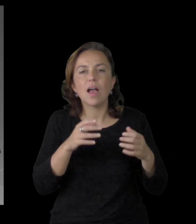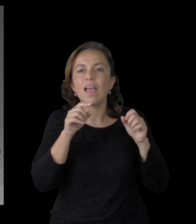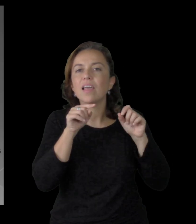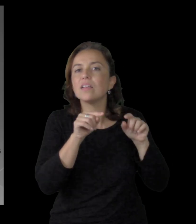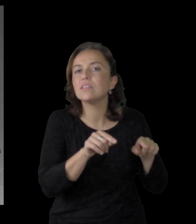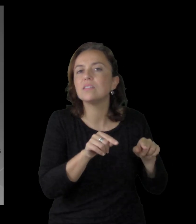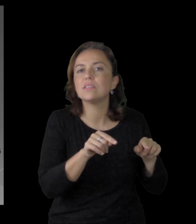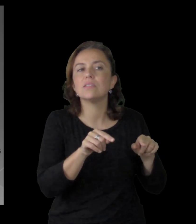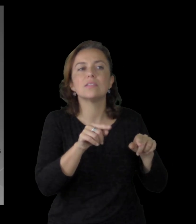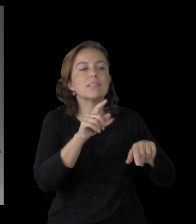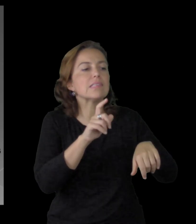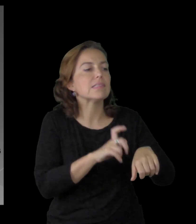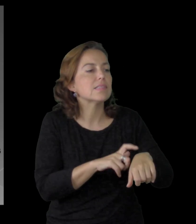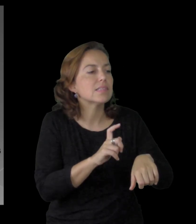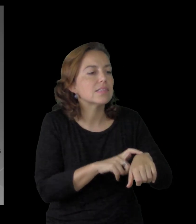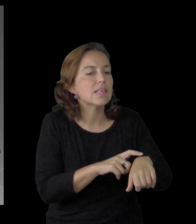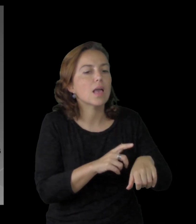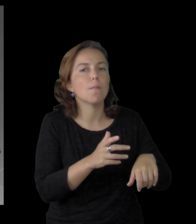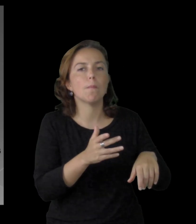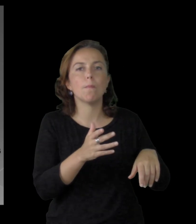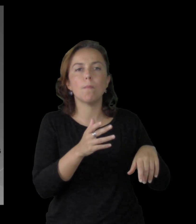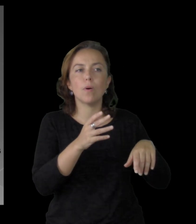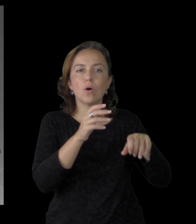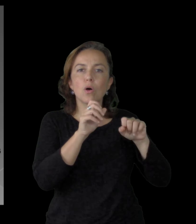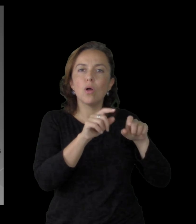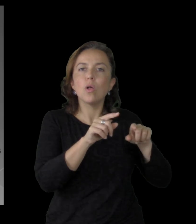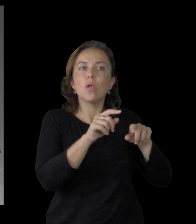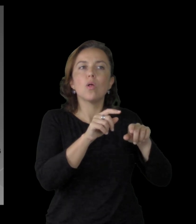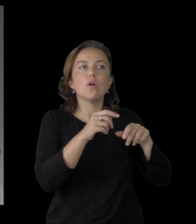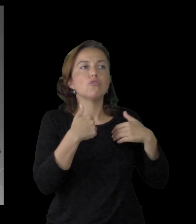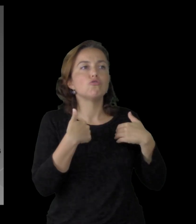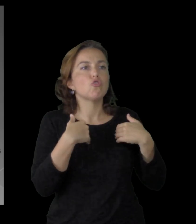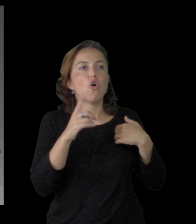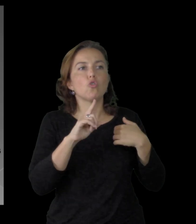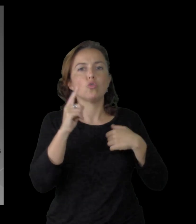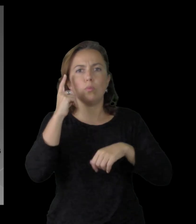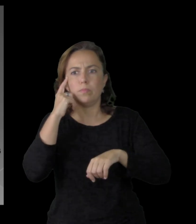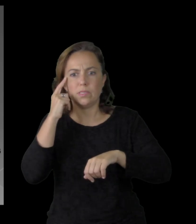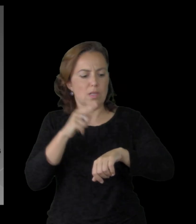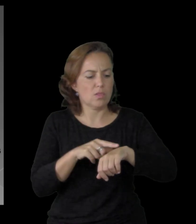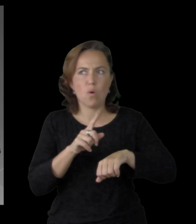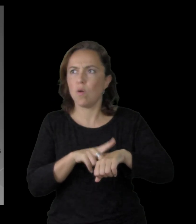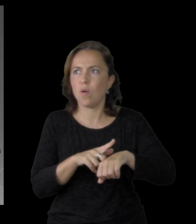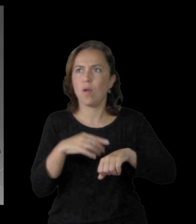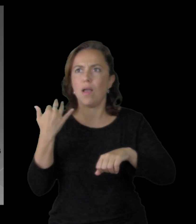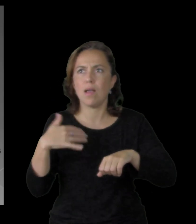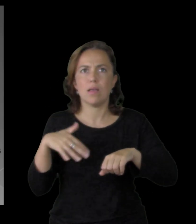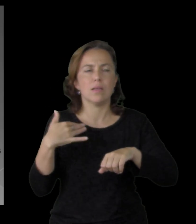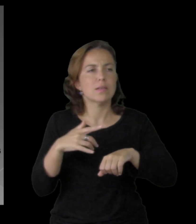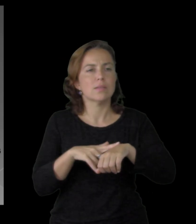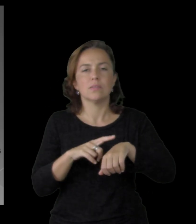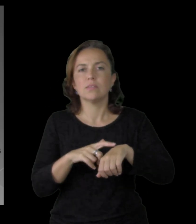ese tiempo, esa posibilidad donde no estoy pendiente del tiempo, donde salgo de la